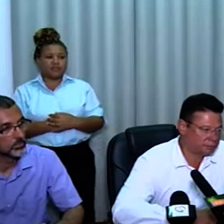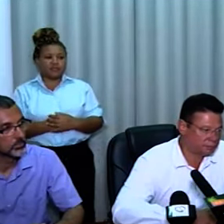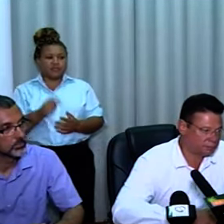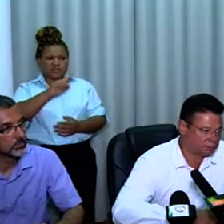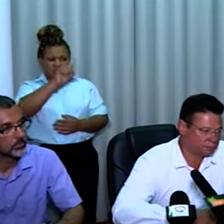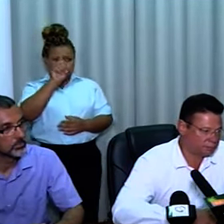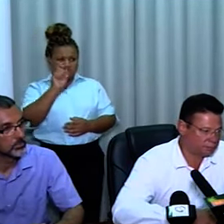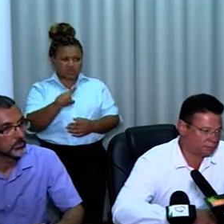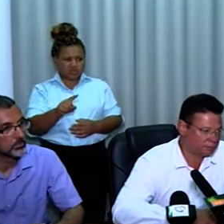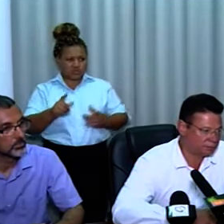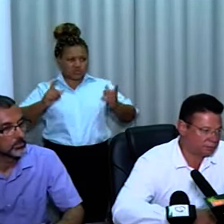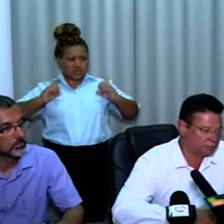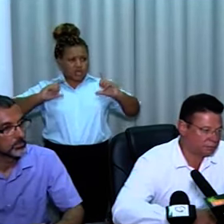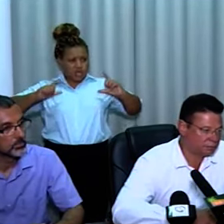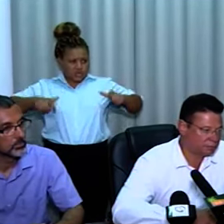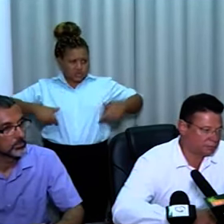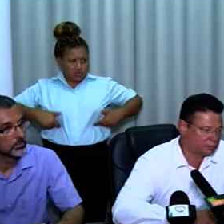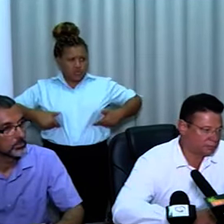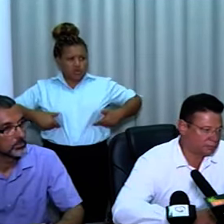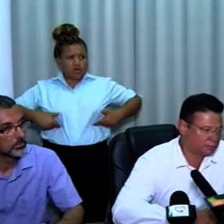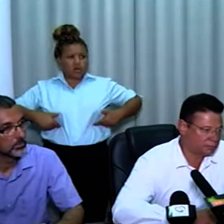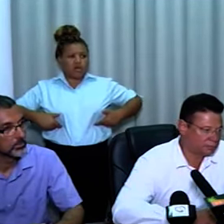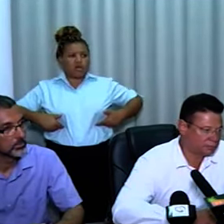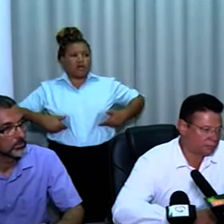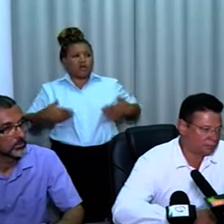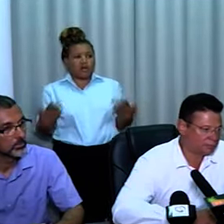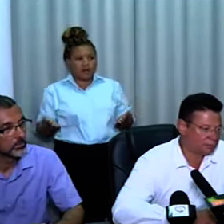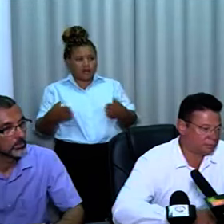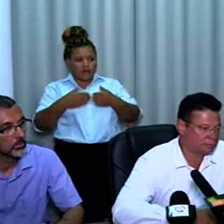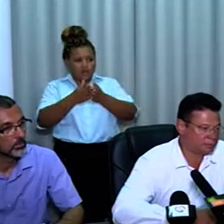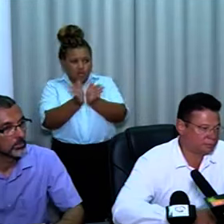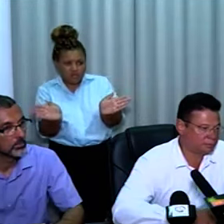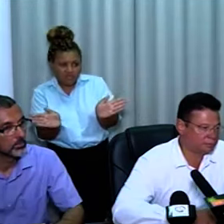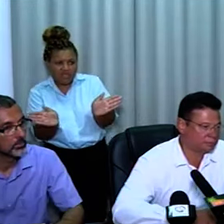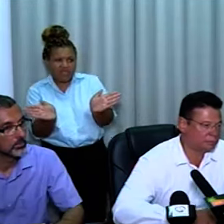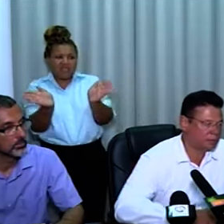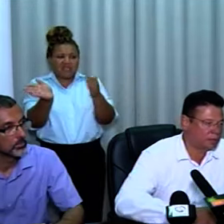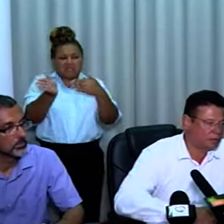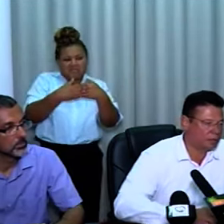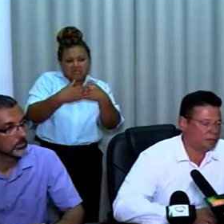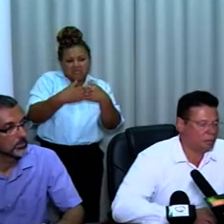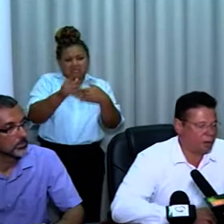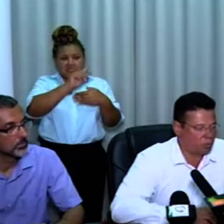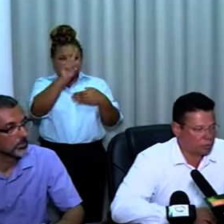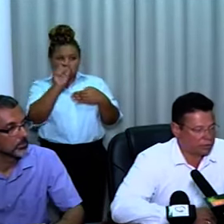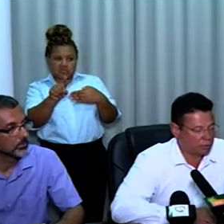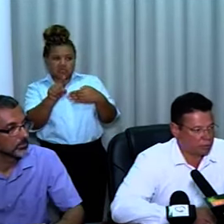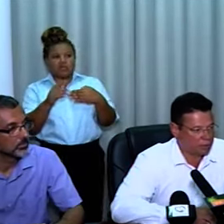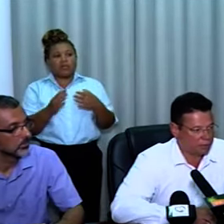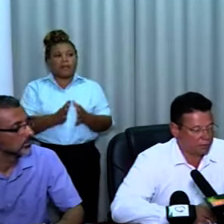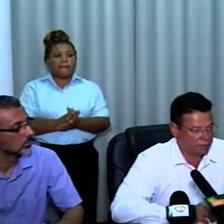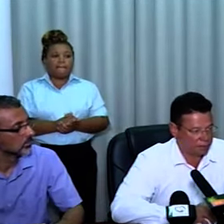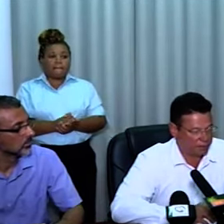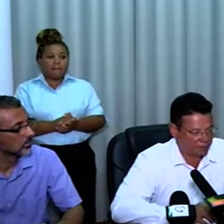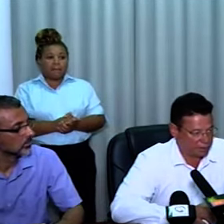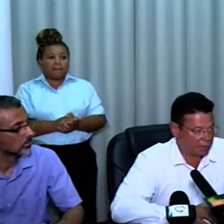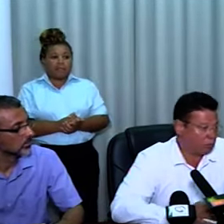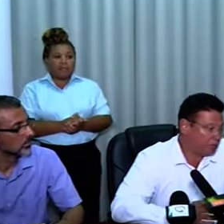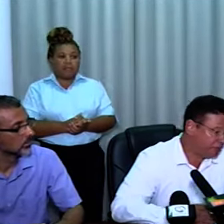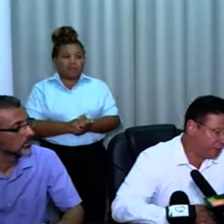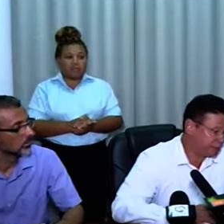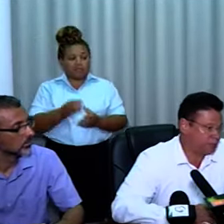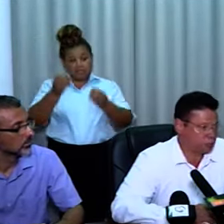l'école, pas bien fonctionner là. Donc c'est mauvais, dit, pas l'école, pas ça, il peut se mettre dans ça. Je ne sais pas si c'est une école qui ne peut pas le faire, mais